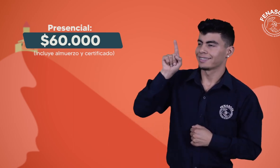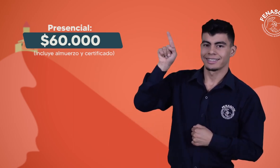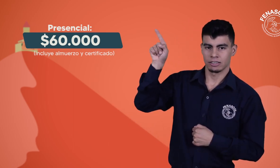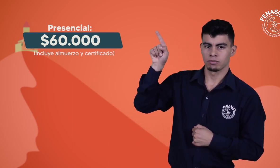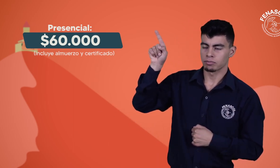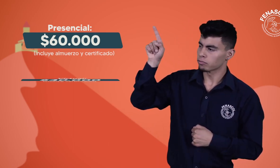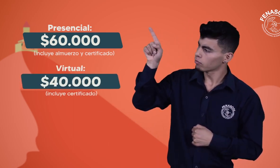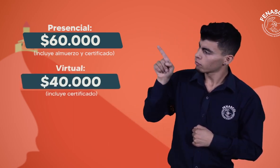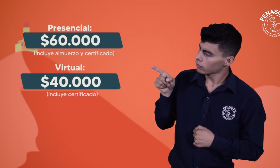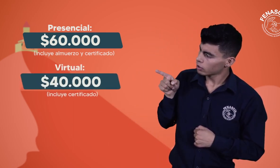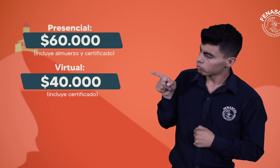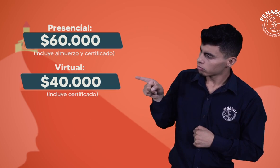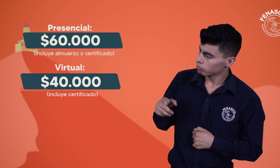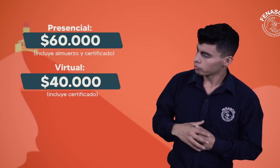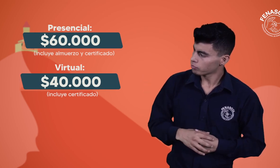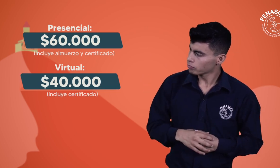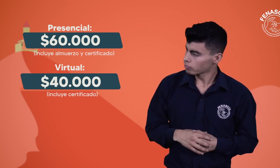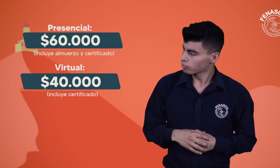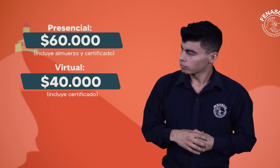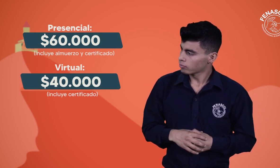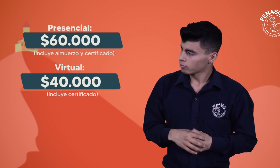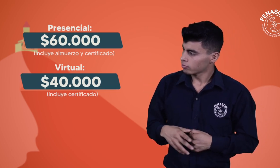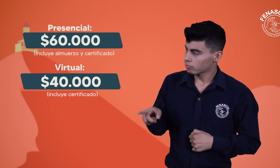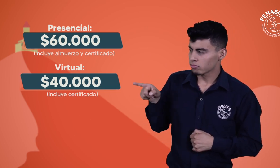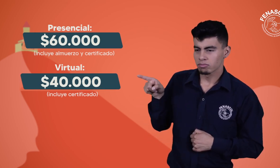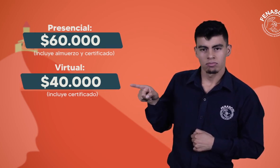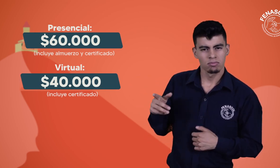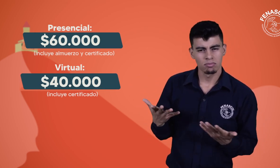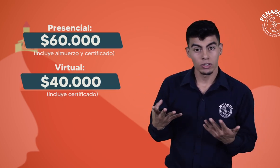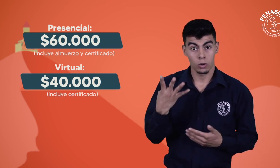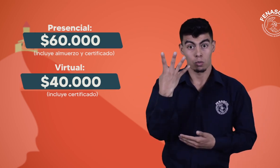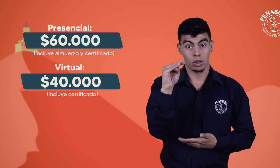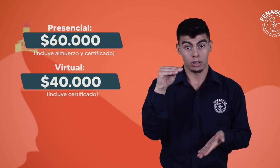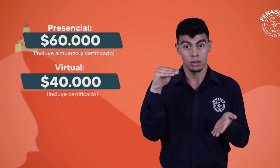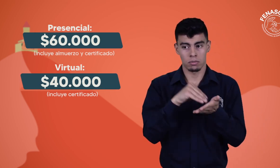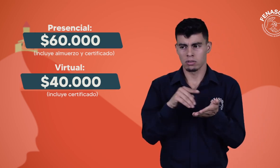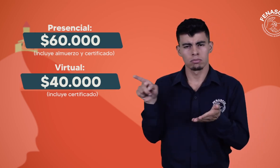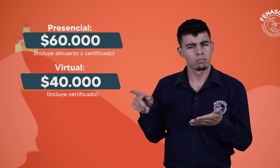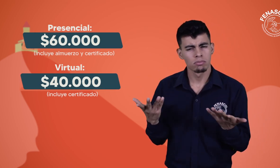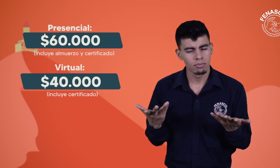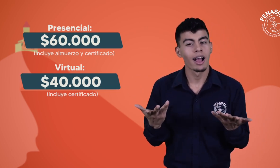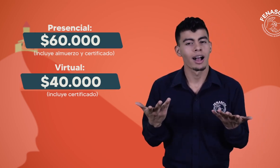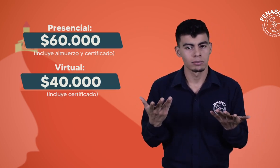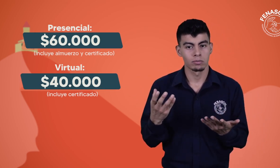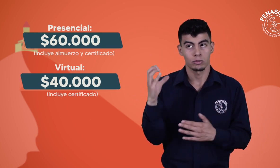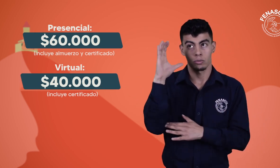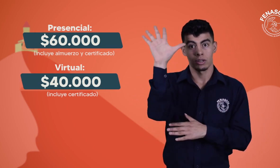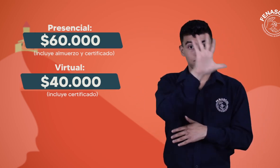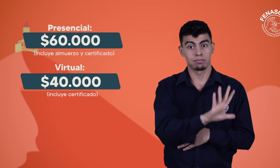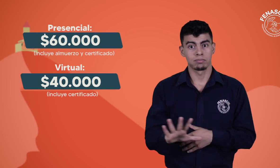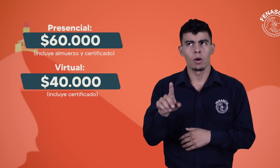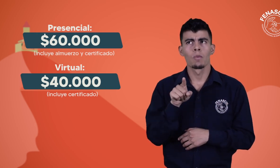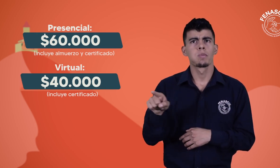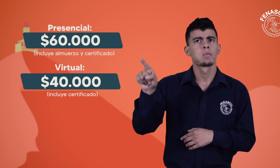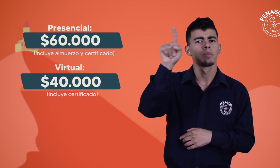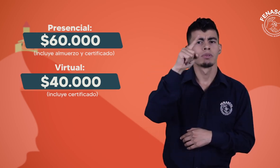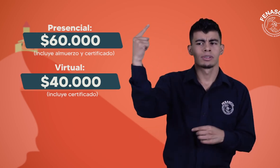el segundo valor de 40 mil pesos colombianos es una alternativa para quienes viven en regiones